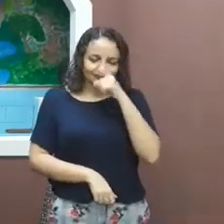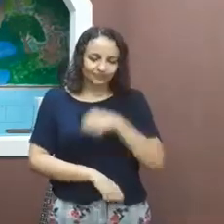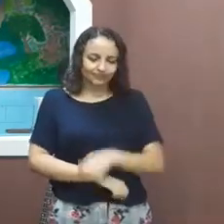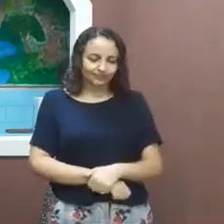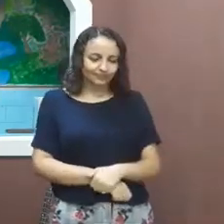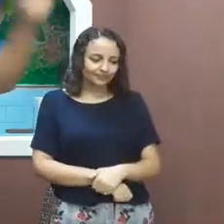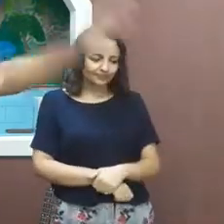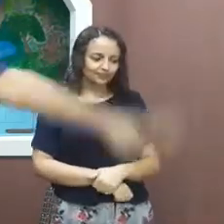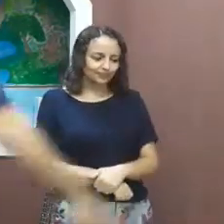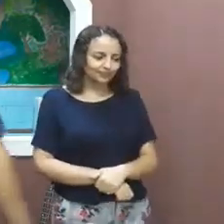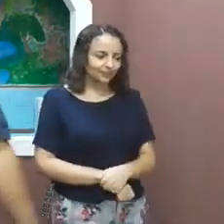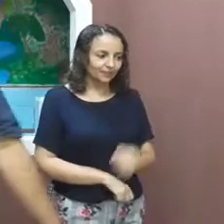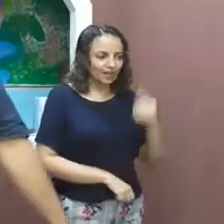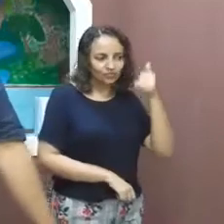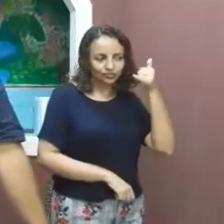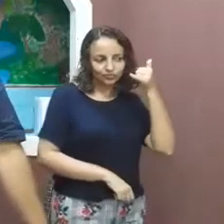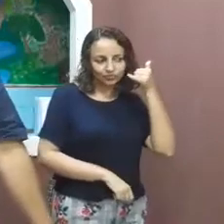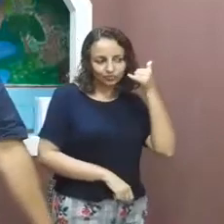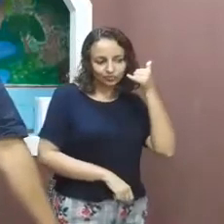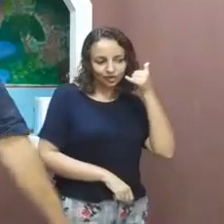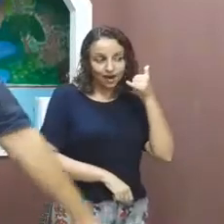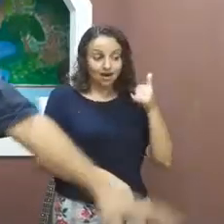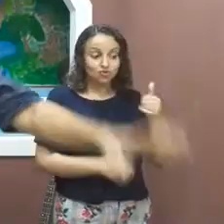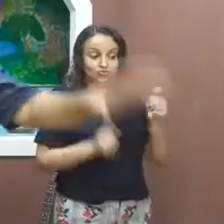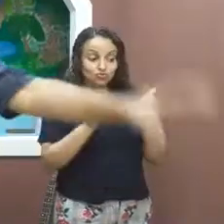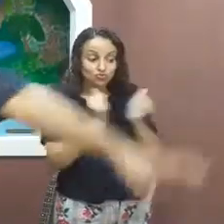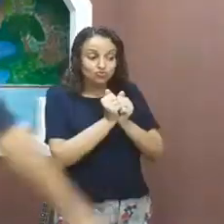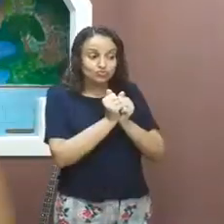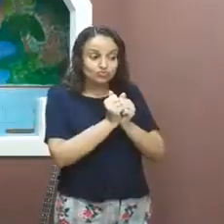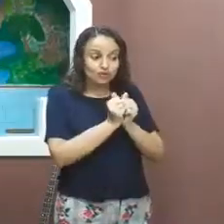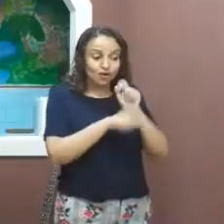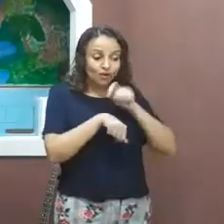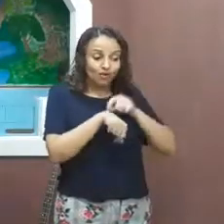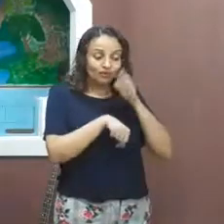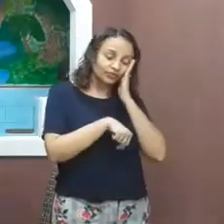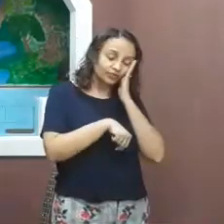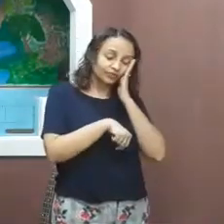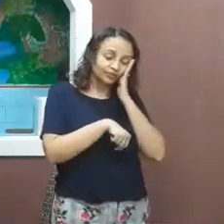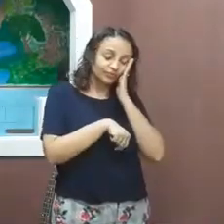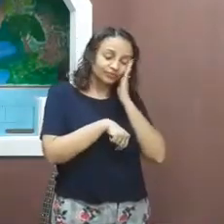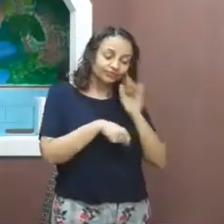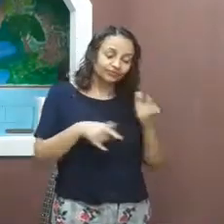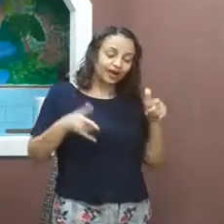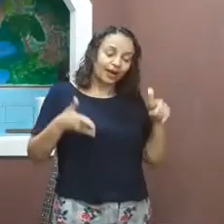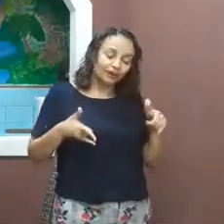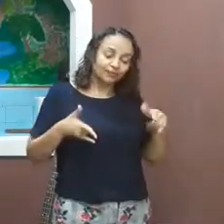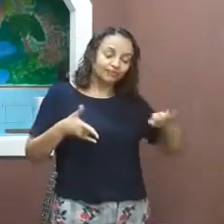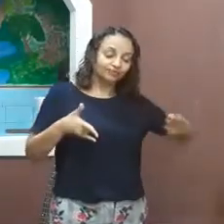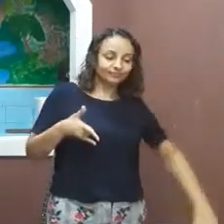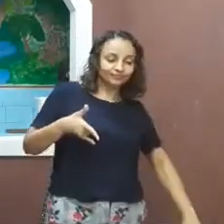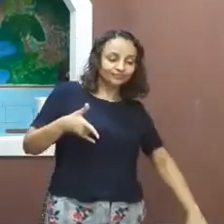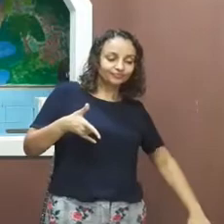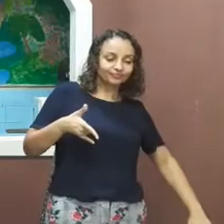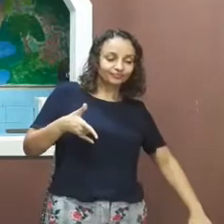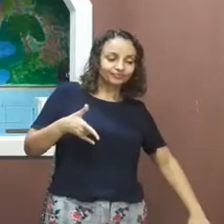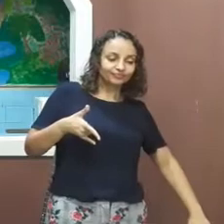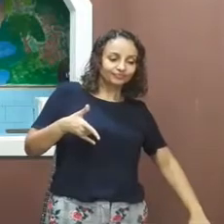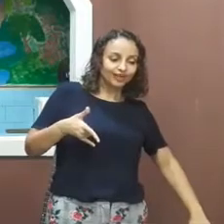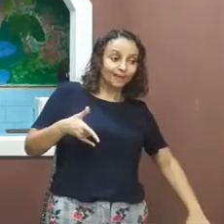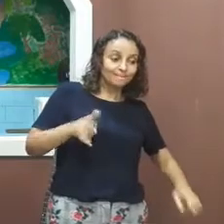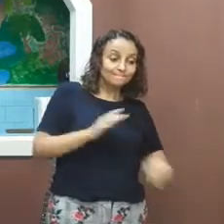Já dorme com o celular no pé da cama. Porque a hora que acordar, escova os dentes depois. Fala bom dia para a mulher, para o